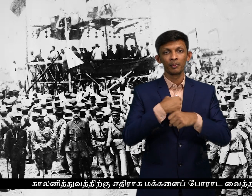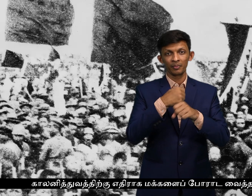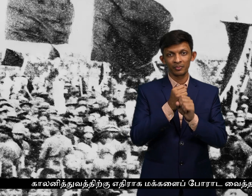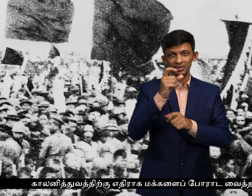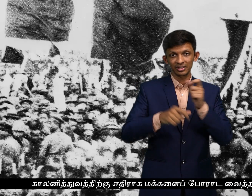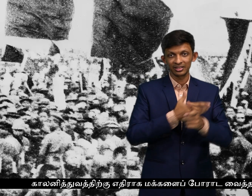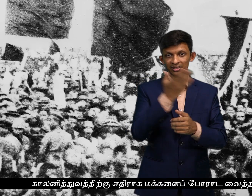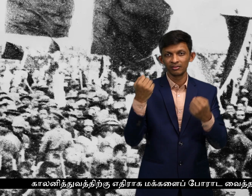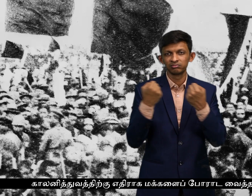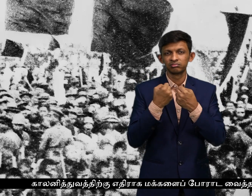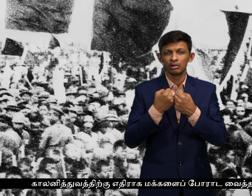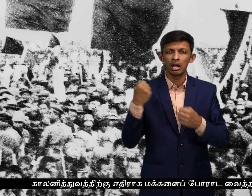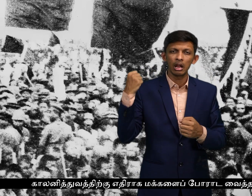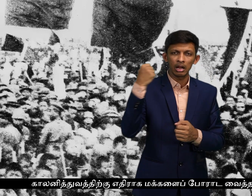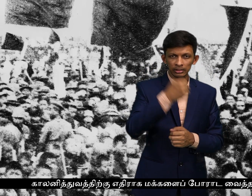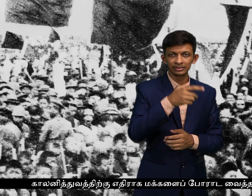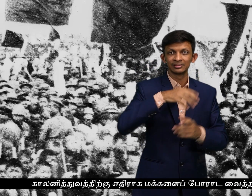போராட வைத்ததையும் பார்த்தோம்.